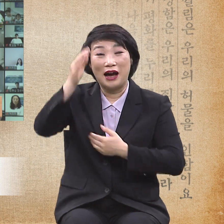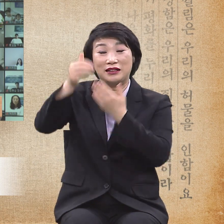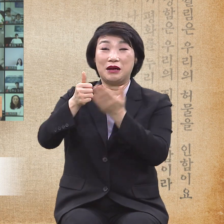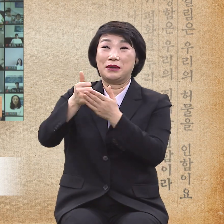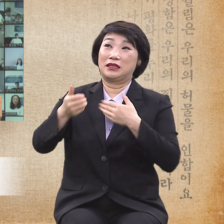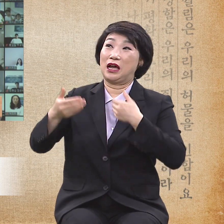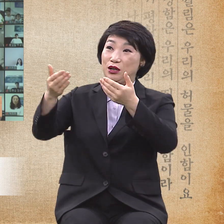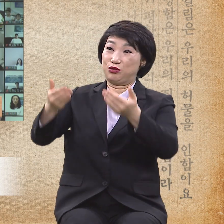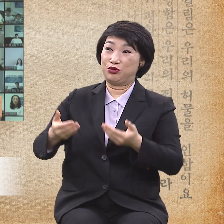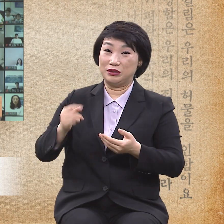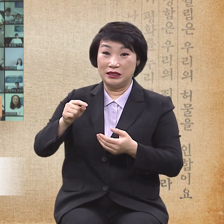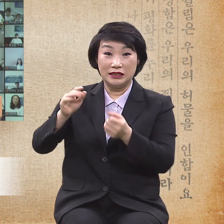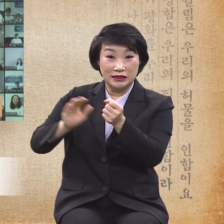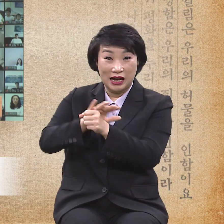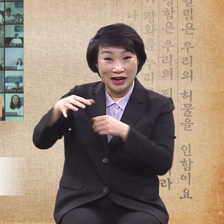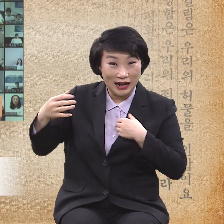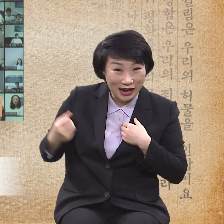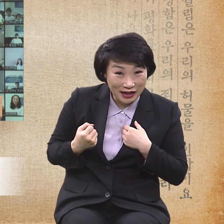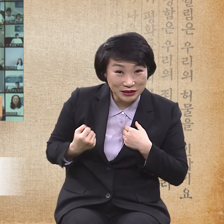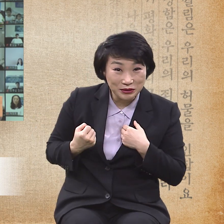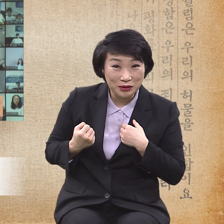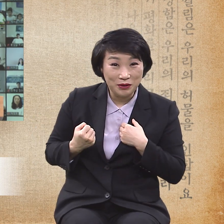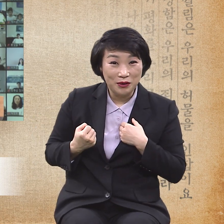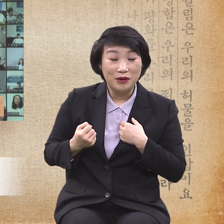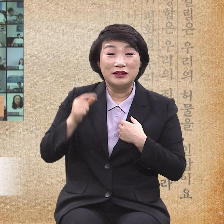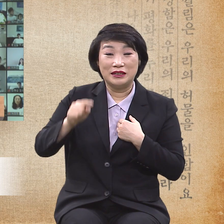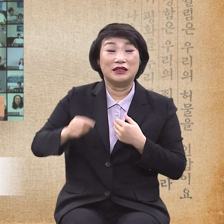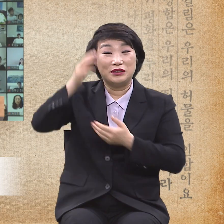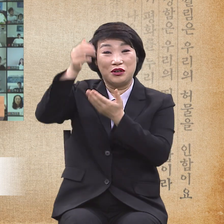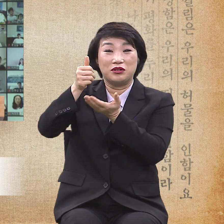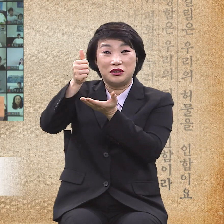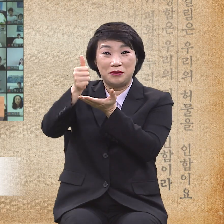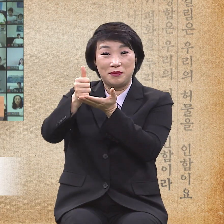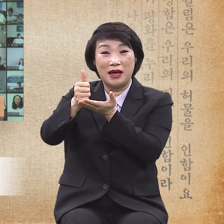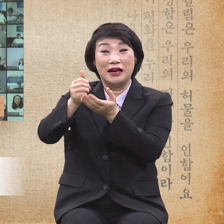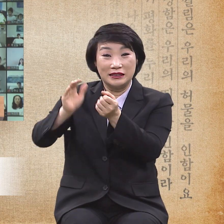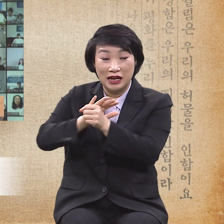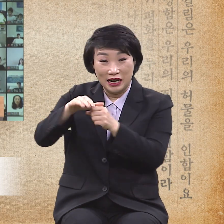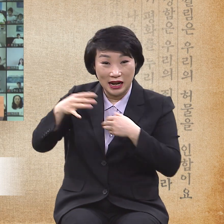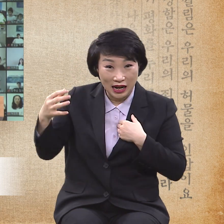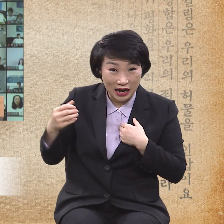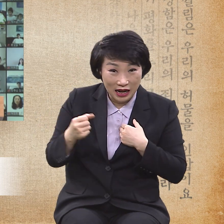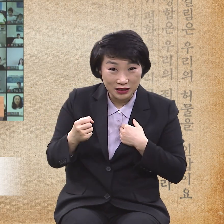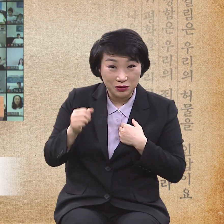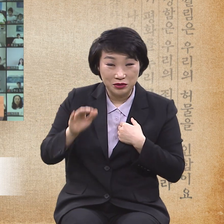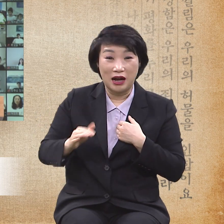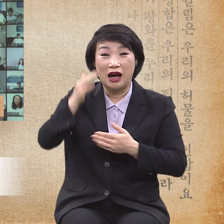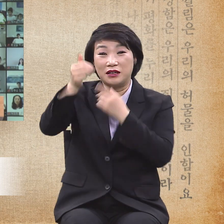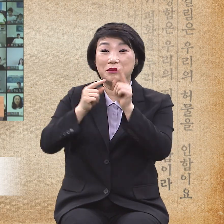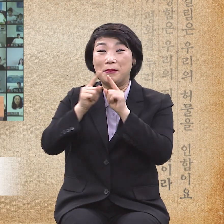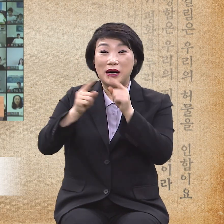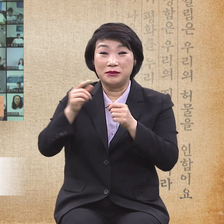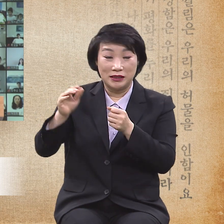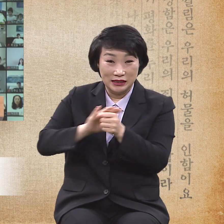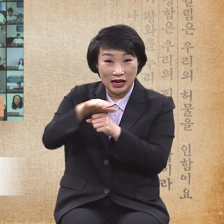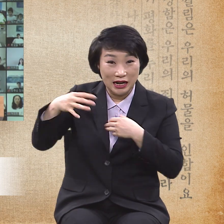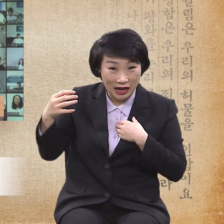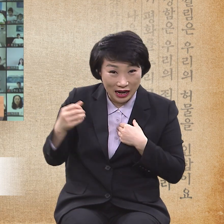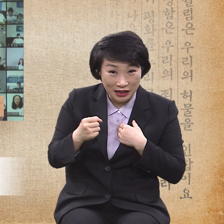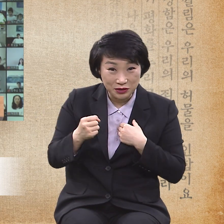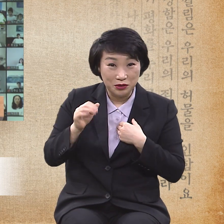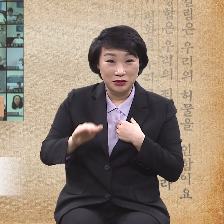하나님이 내게 주신 그 사랑 가지고 그 성령의 사랑 가지고 말씀의 사랑